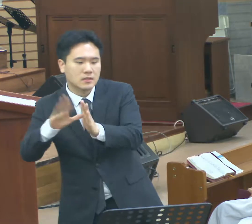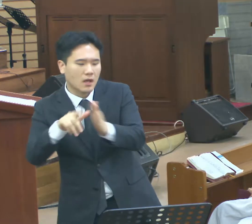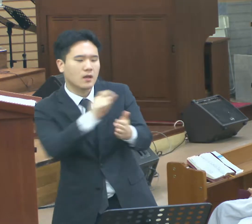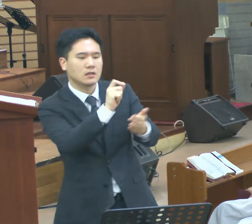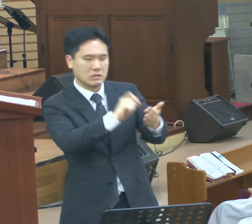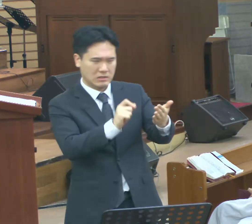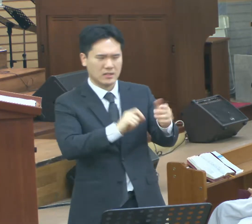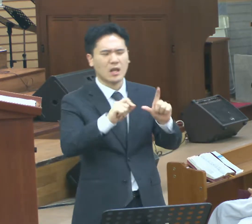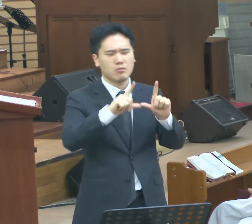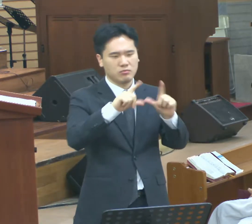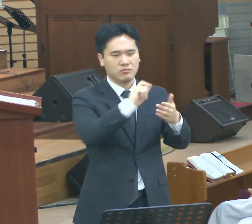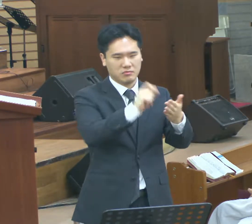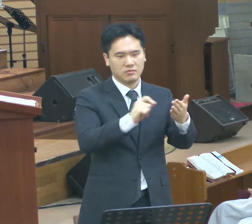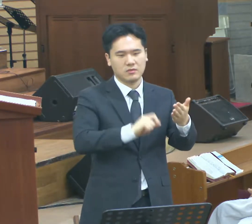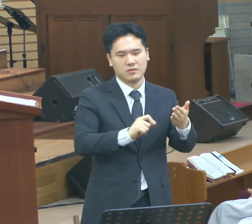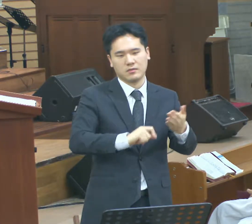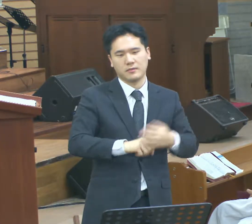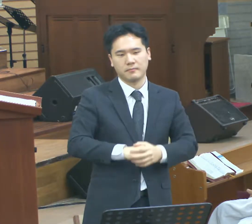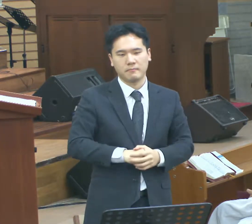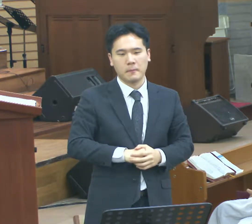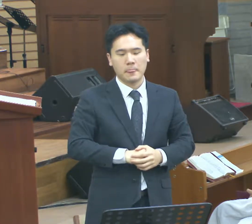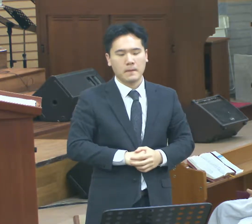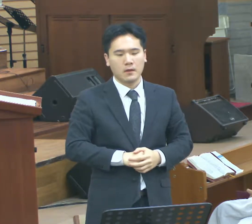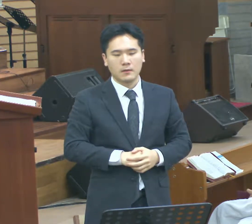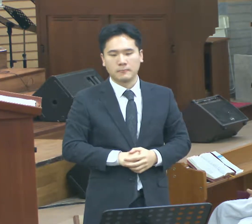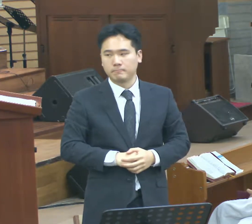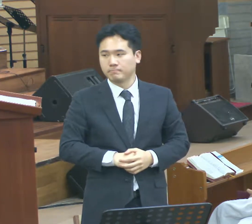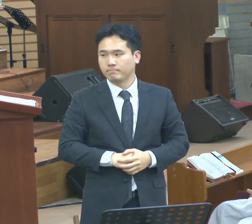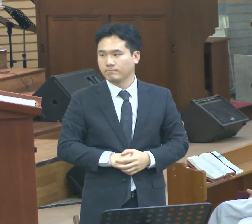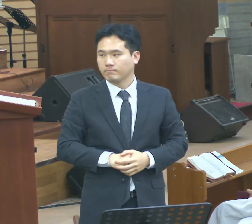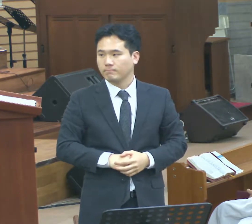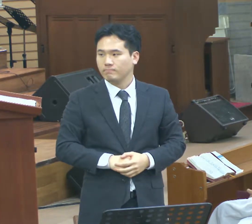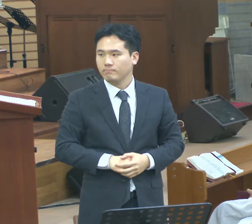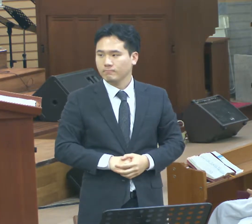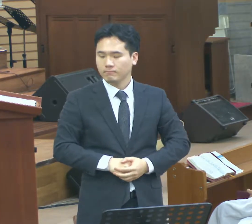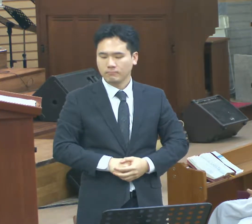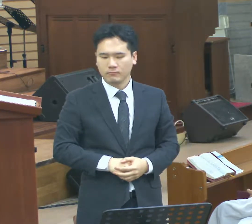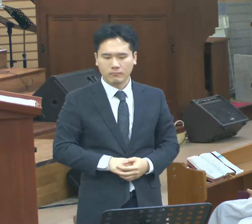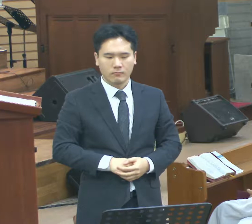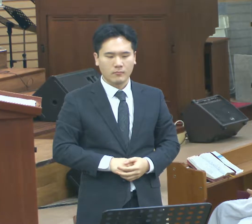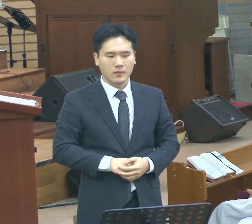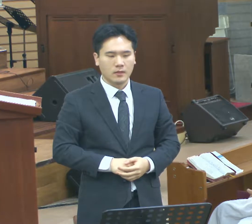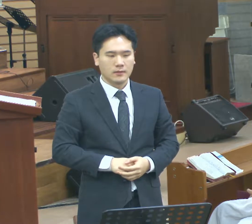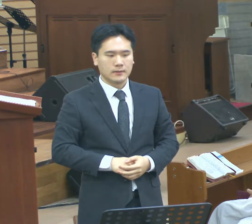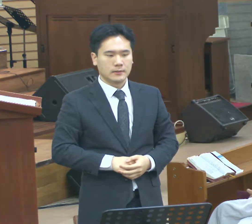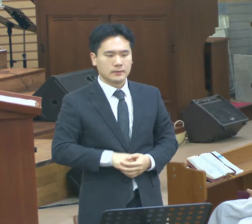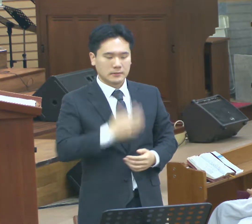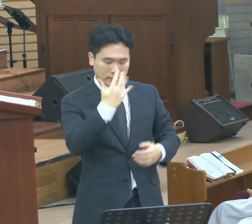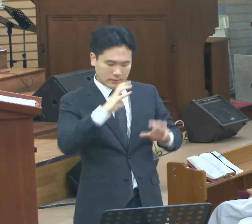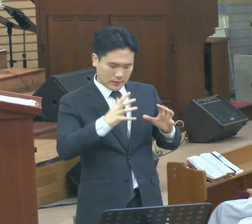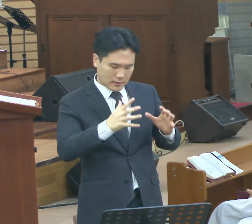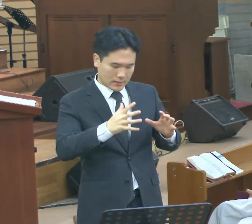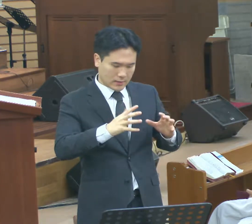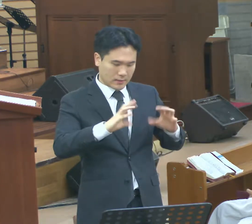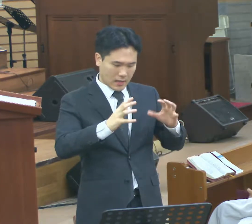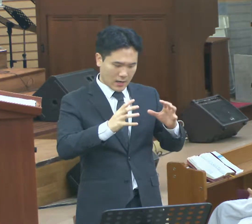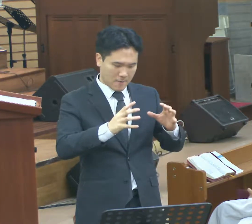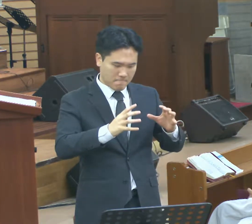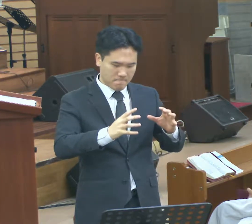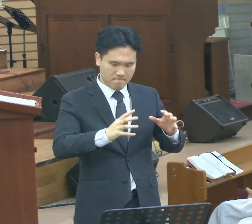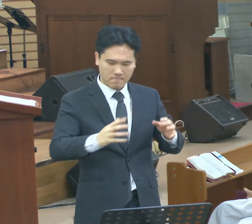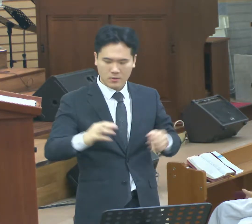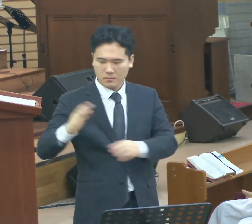전체 150편이 이런 순서로 된 것은 나라를 잃어버리고 누군가 시를